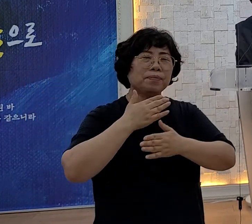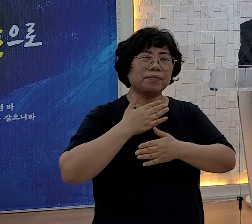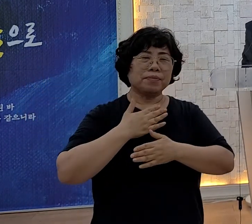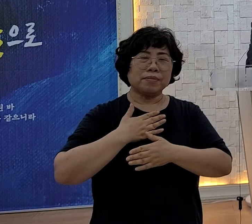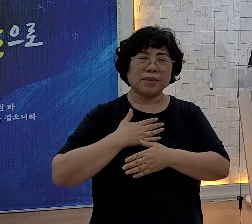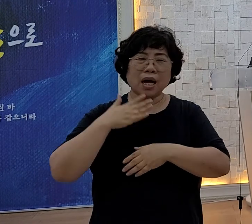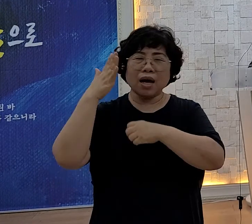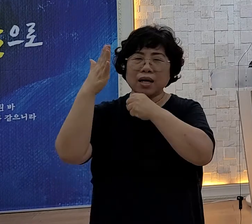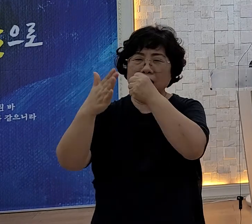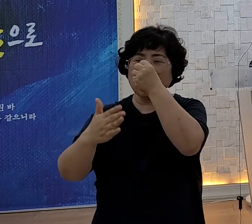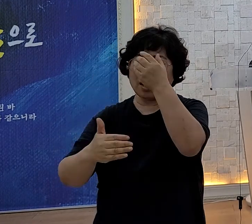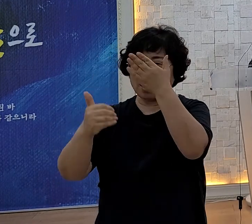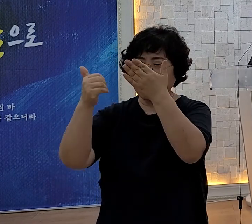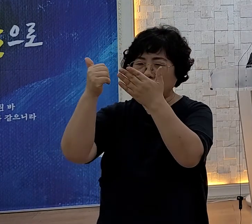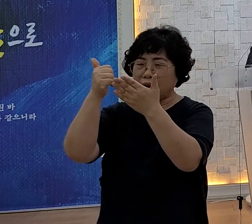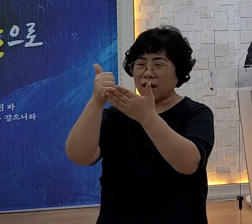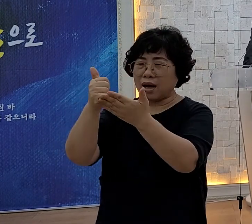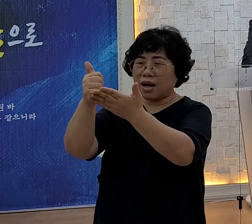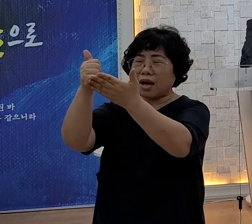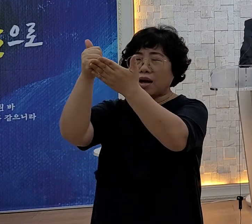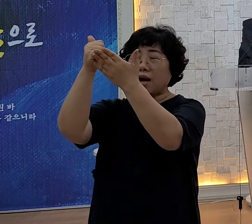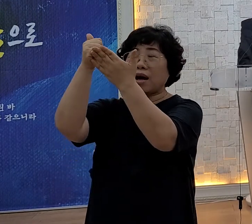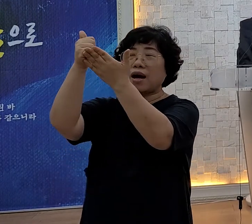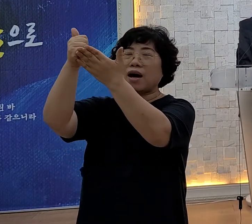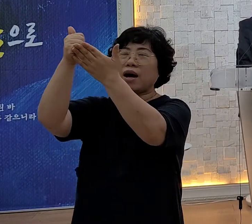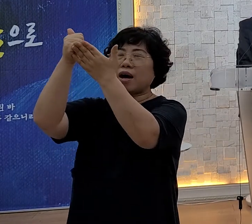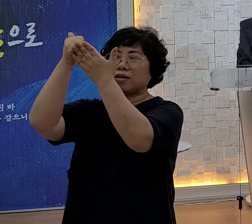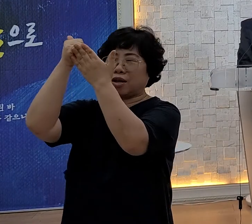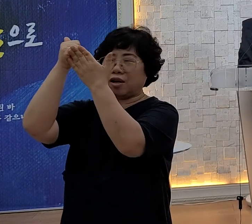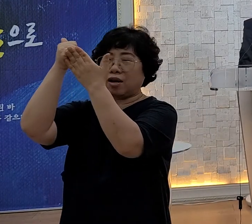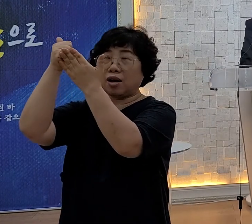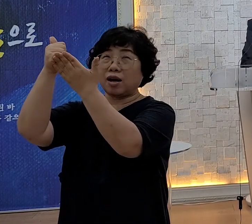하나님, 나의